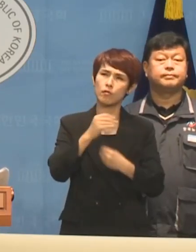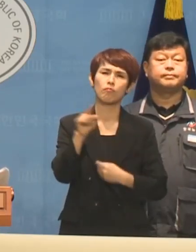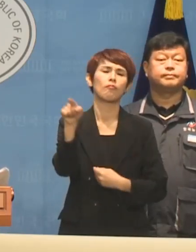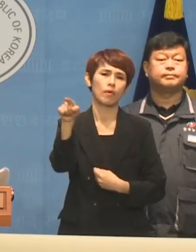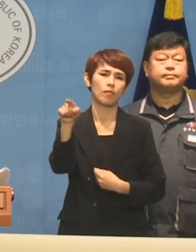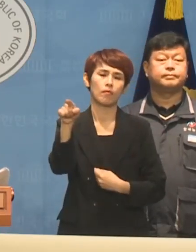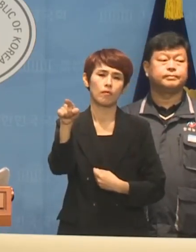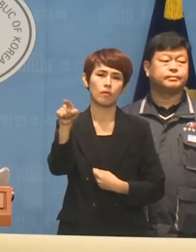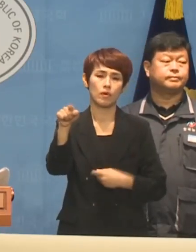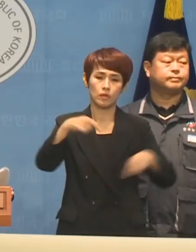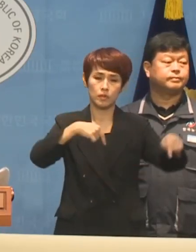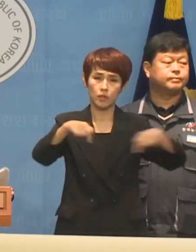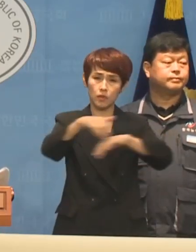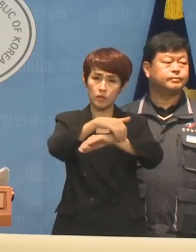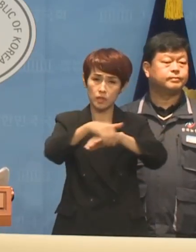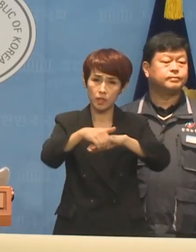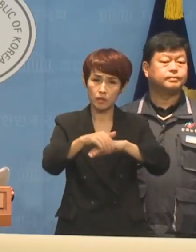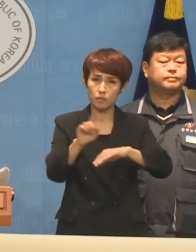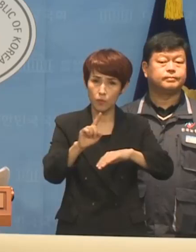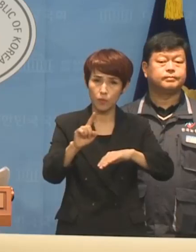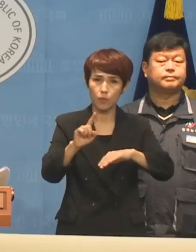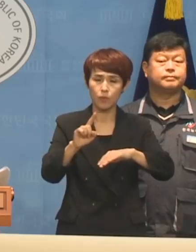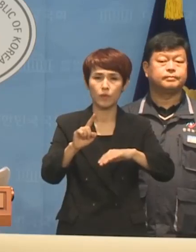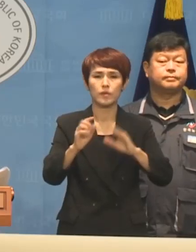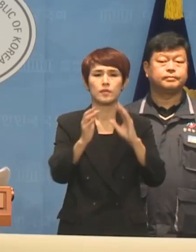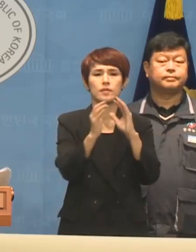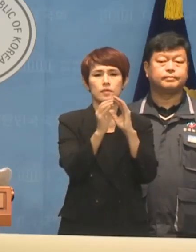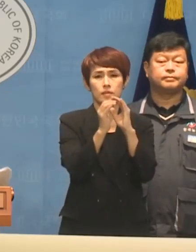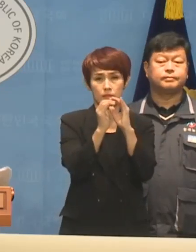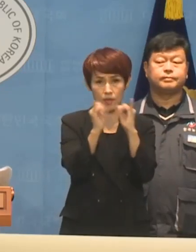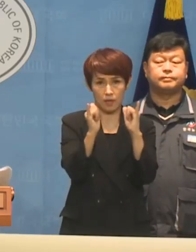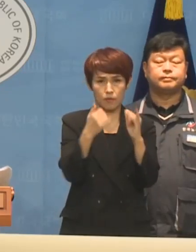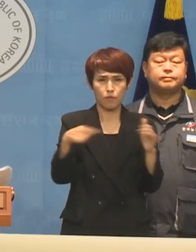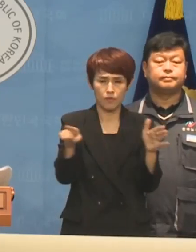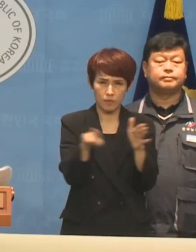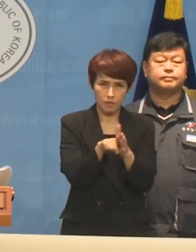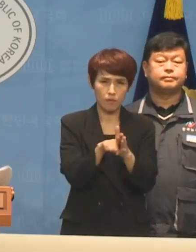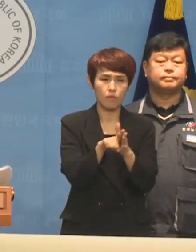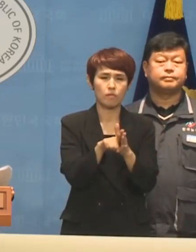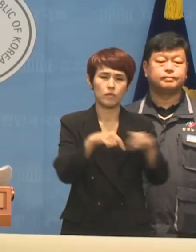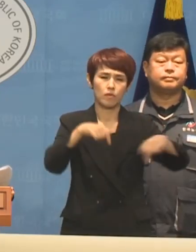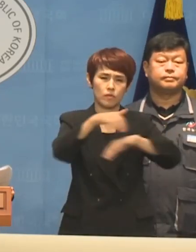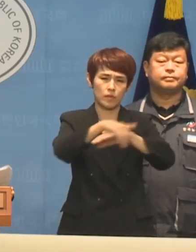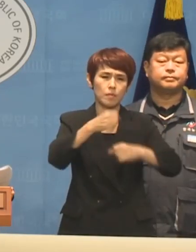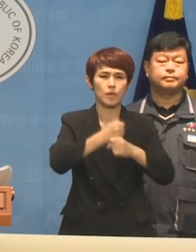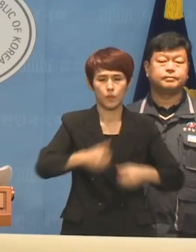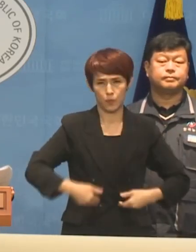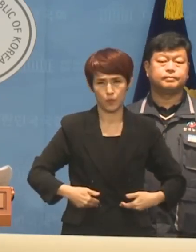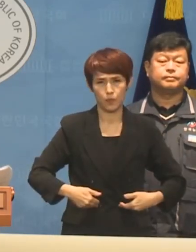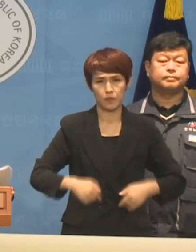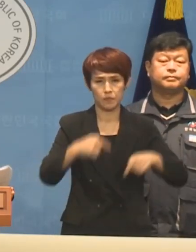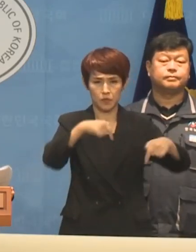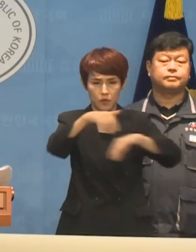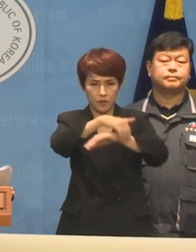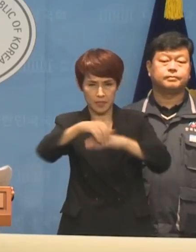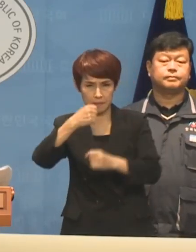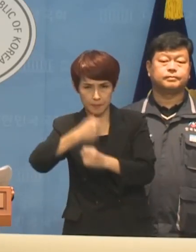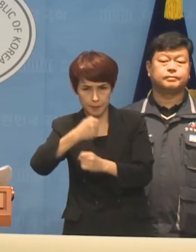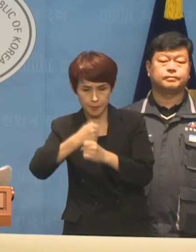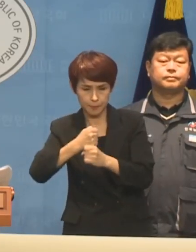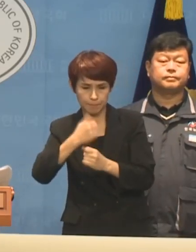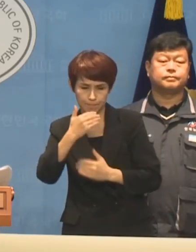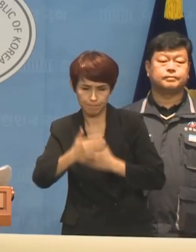모든 정책은 시민, 곧 사람을 위해서 존재해야 합니다. 정책을 기획하고